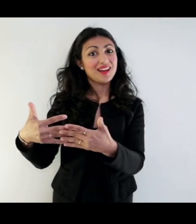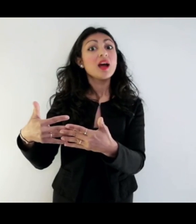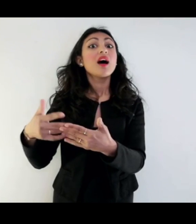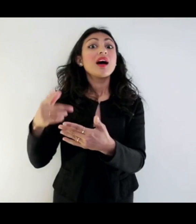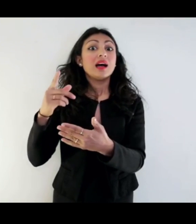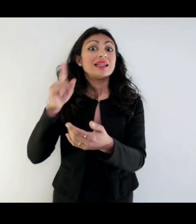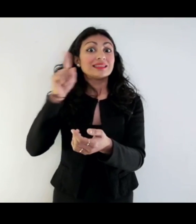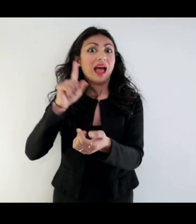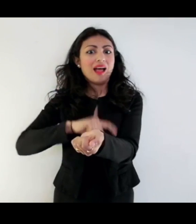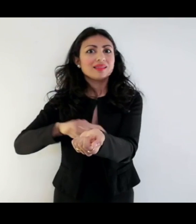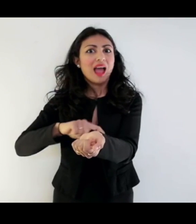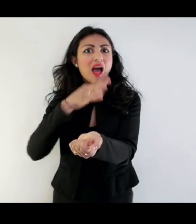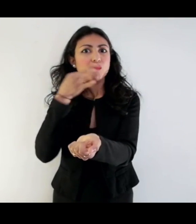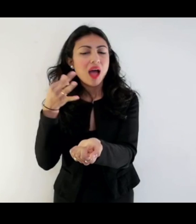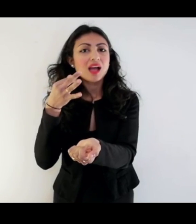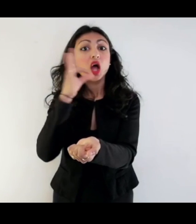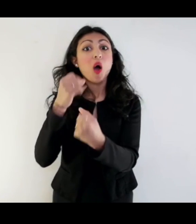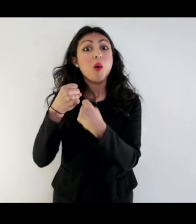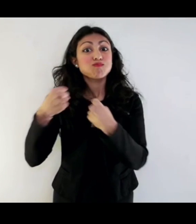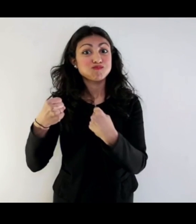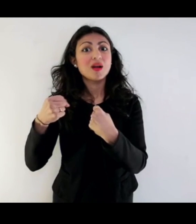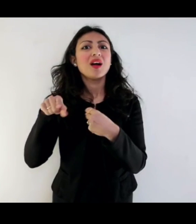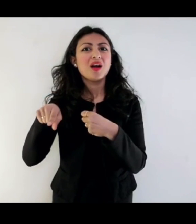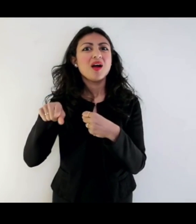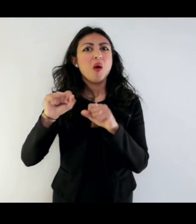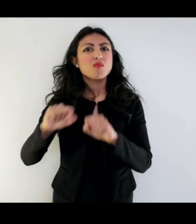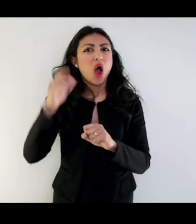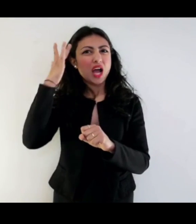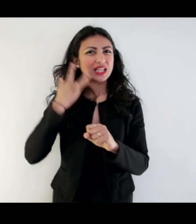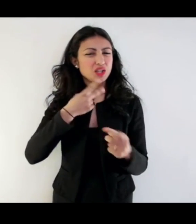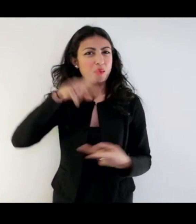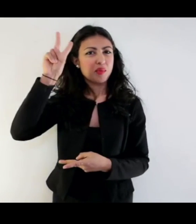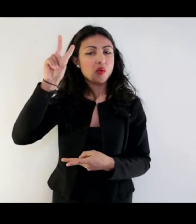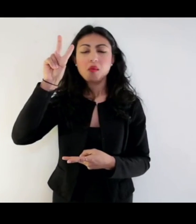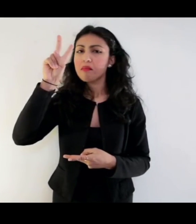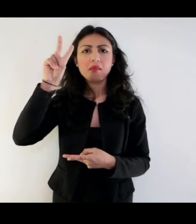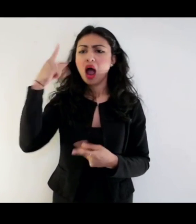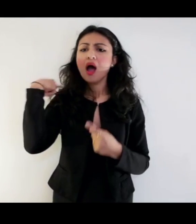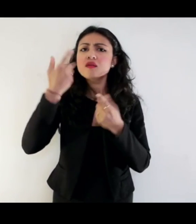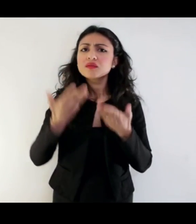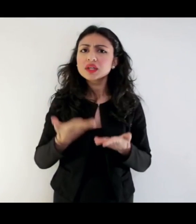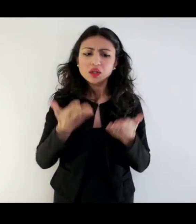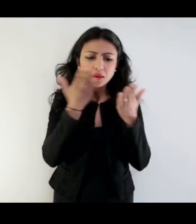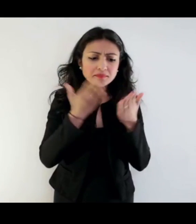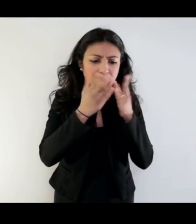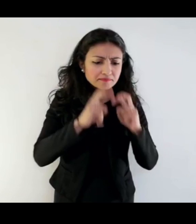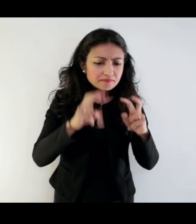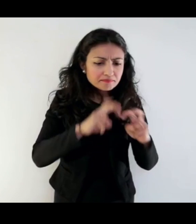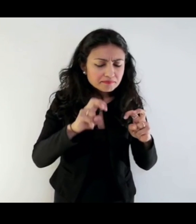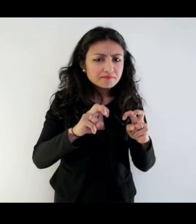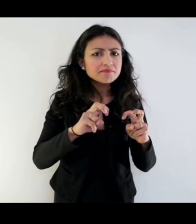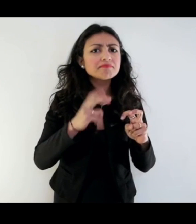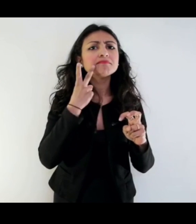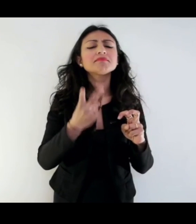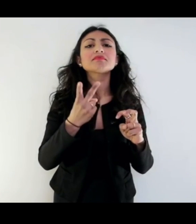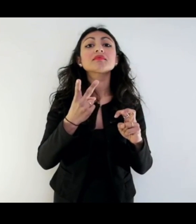di rischio. Quindi per la gravidanza possiamo immaginare che chi ha diabete gestazionale, chi è obesa, possa, come dire, rappresentare un